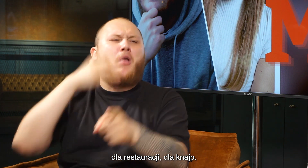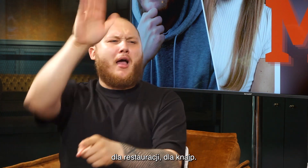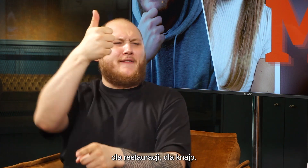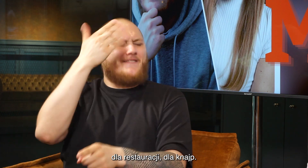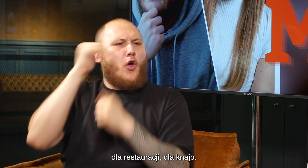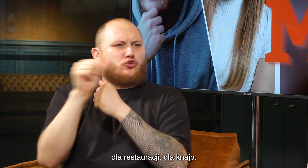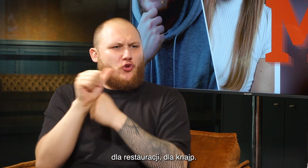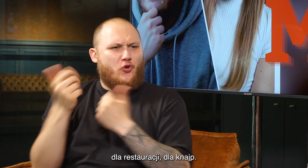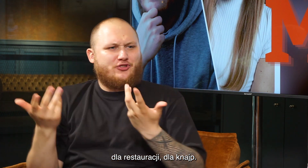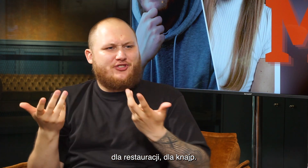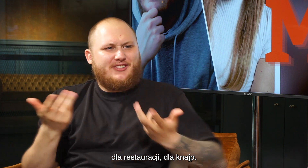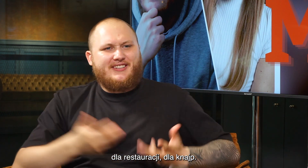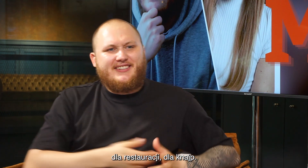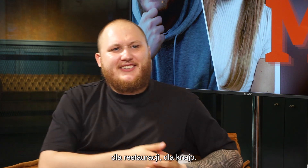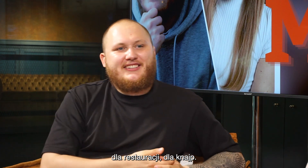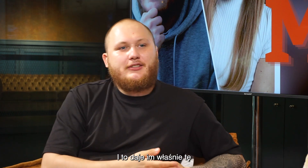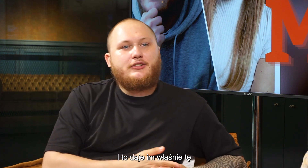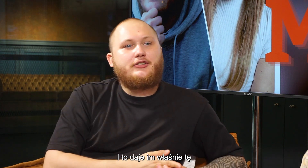restauracji, dla knajp.